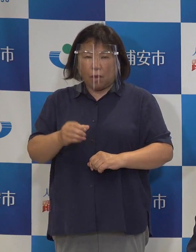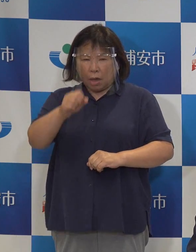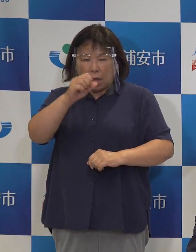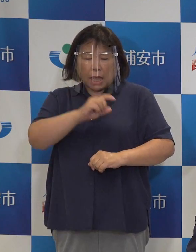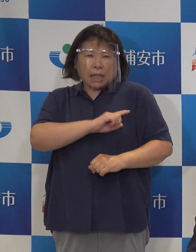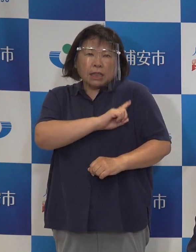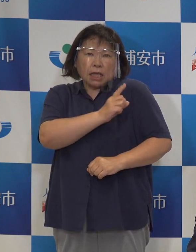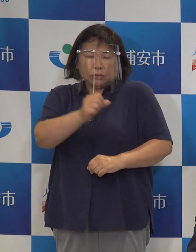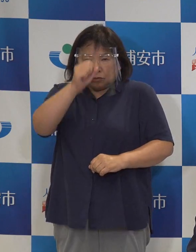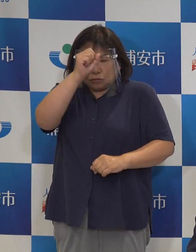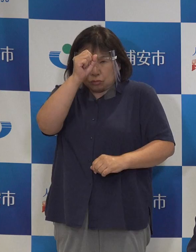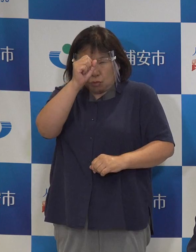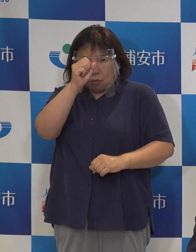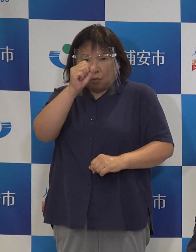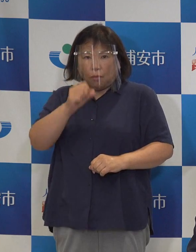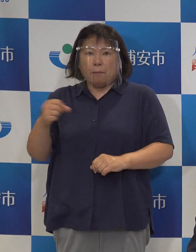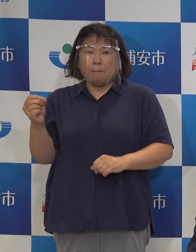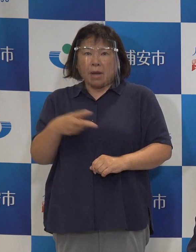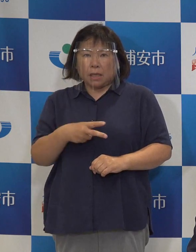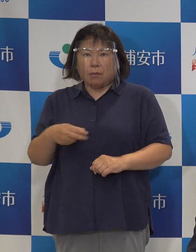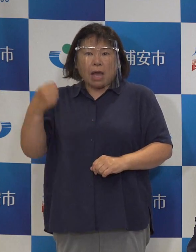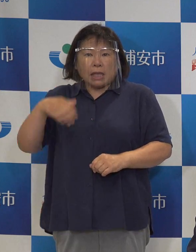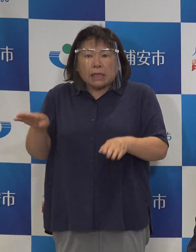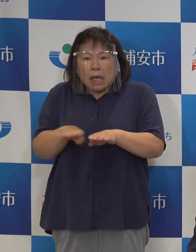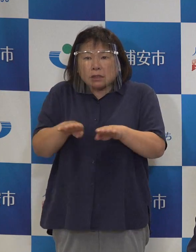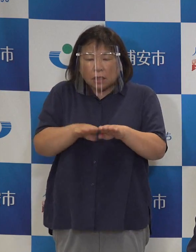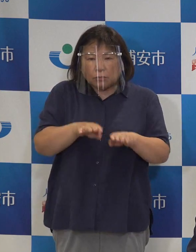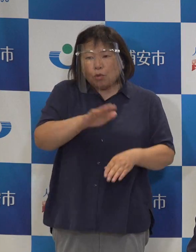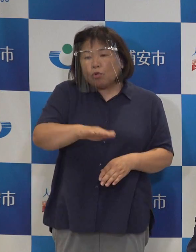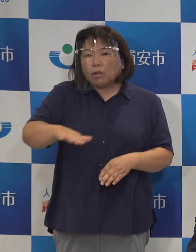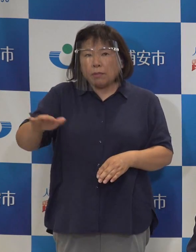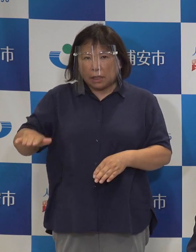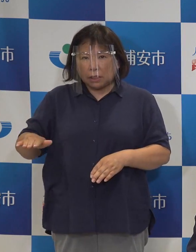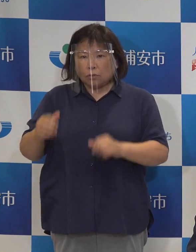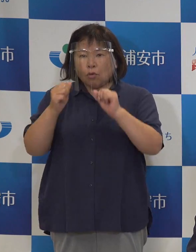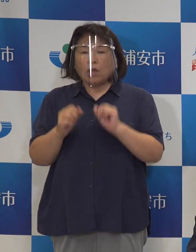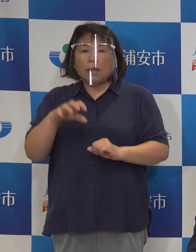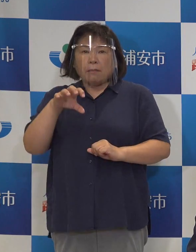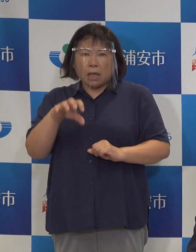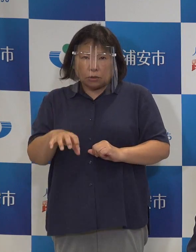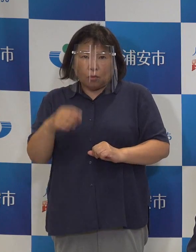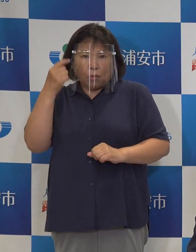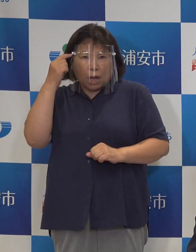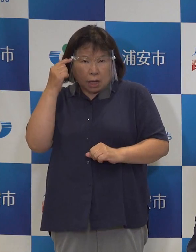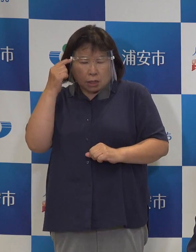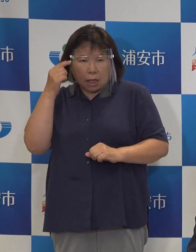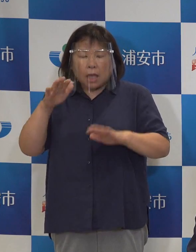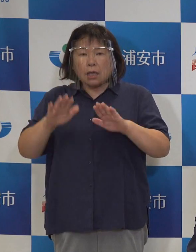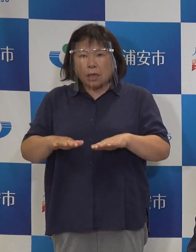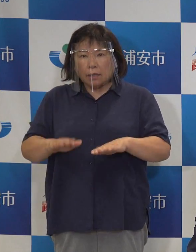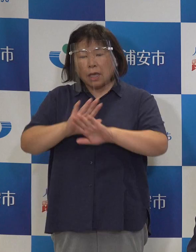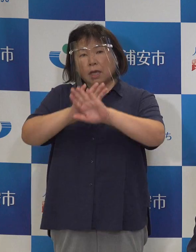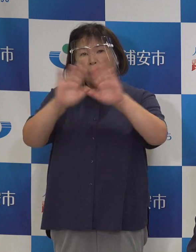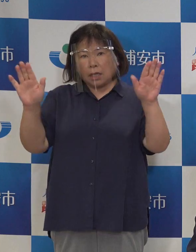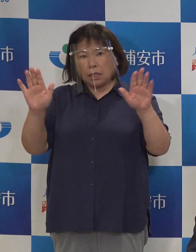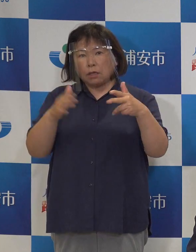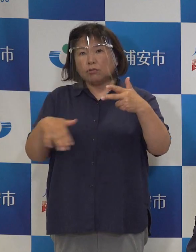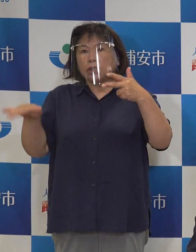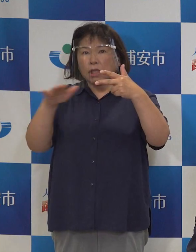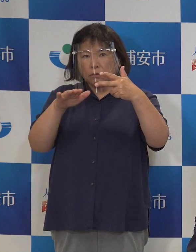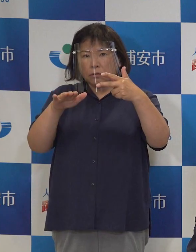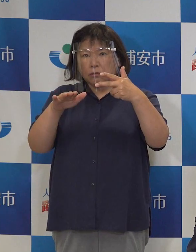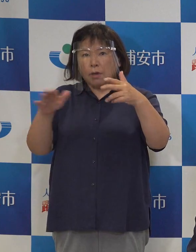や夏休み期間中の子どもたちの居場所を考慮し現在開館している公共施設は